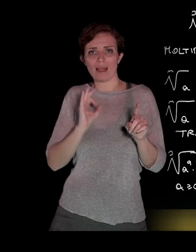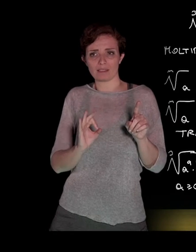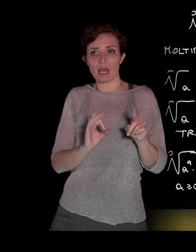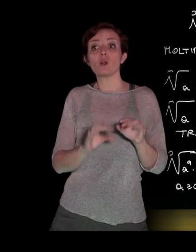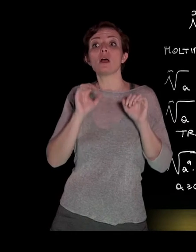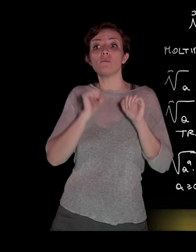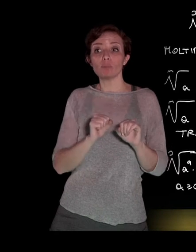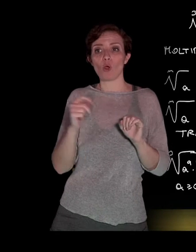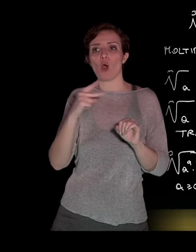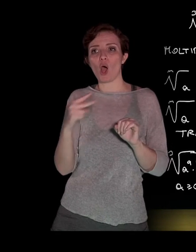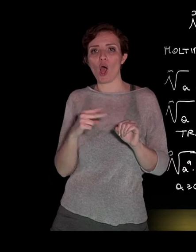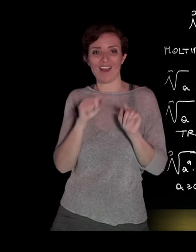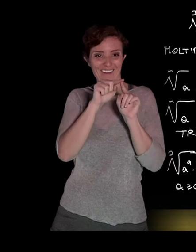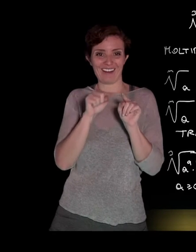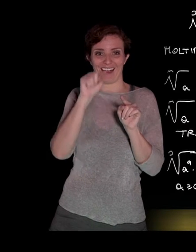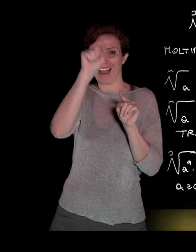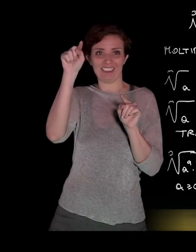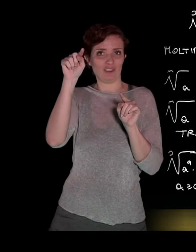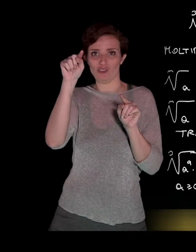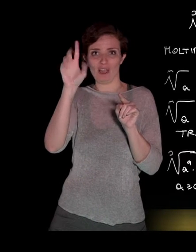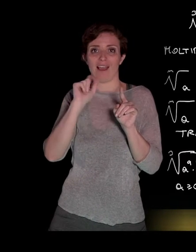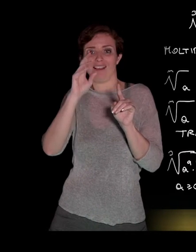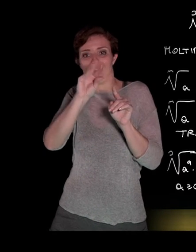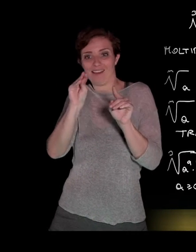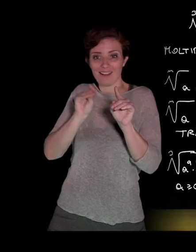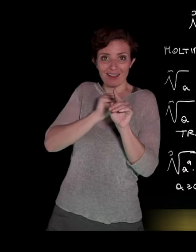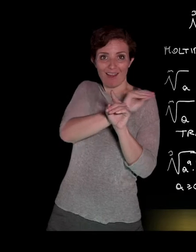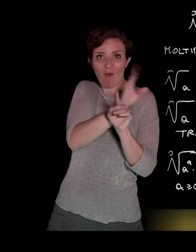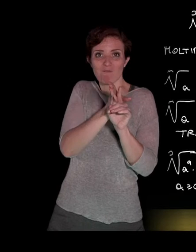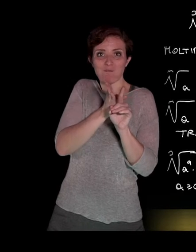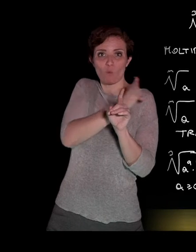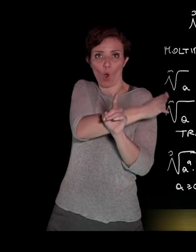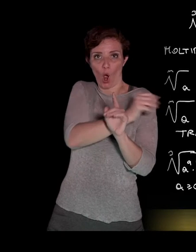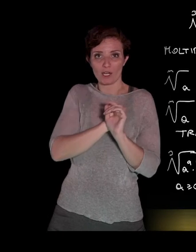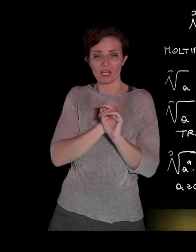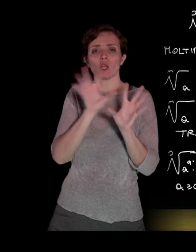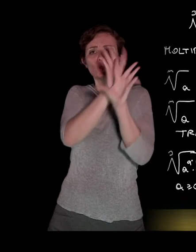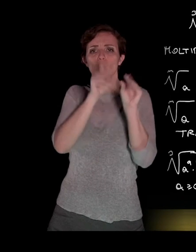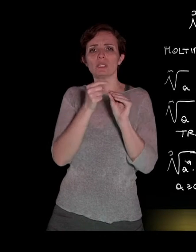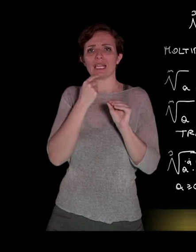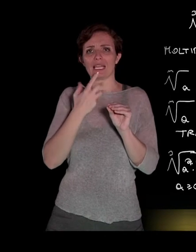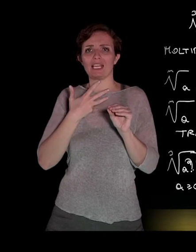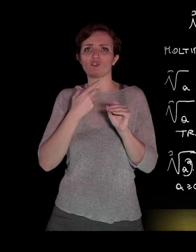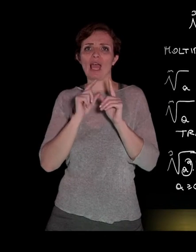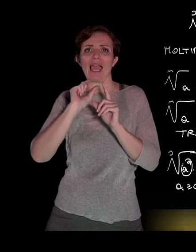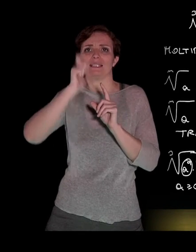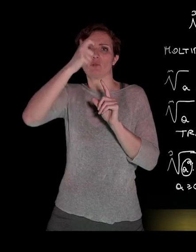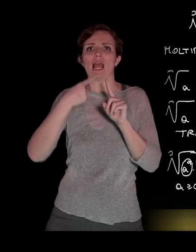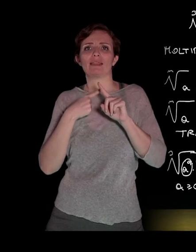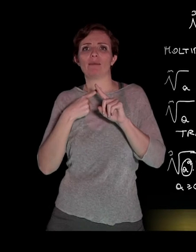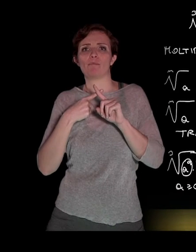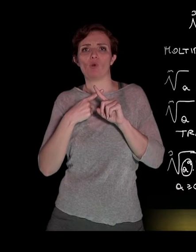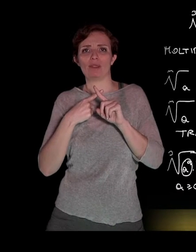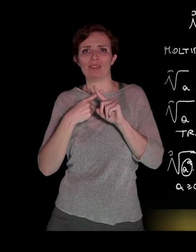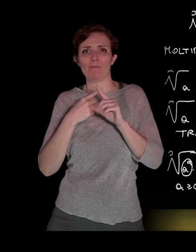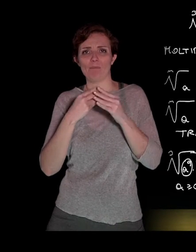fuori dal segno di radice tutti i fattori del radicando che hanno esponente multiplo di n quindi in questo caso alla n